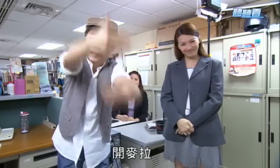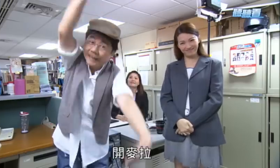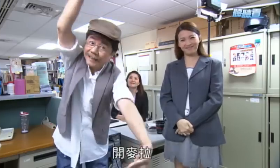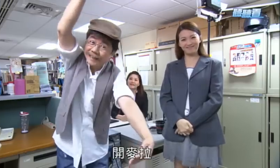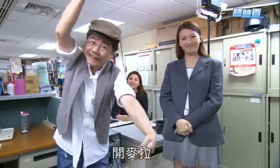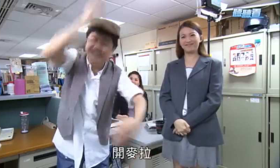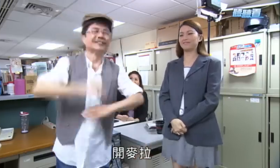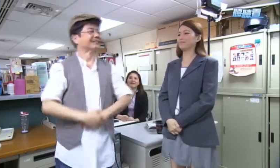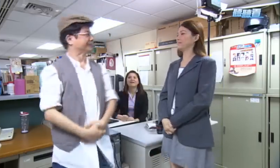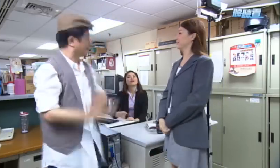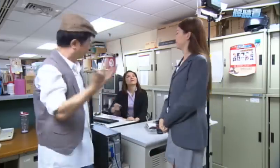，camera。